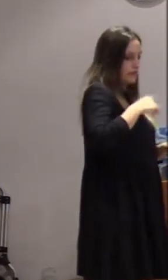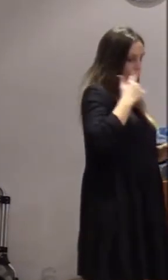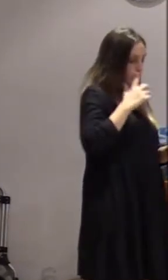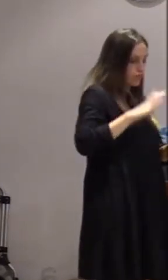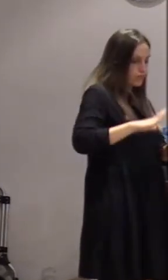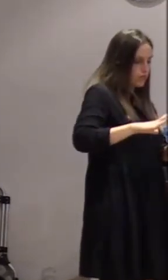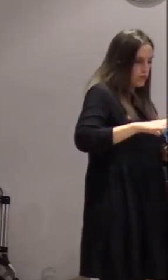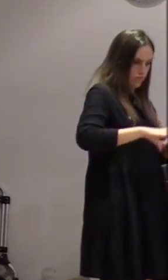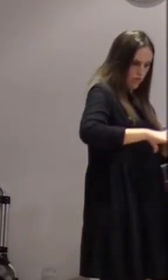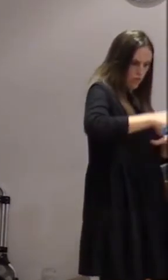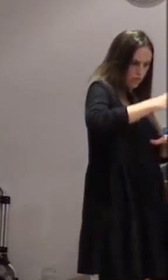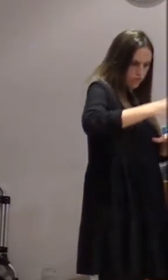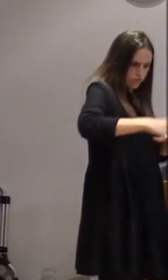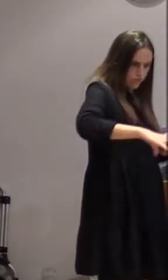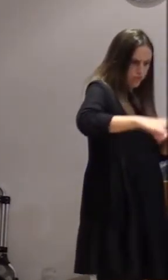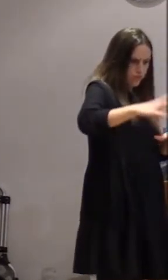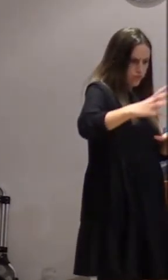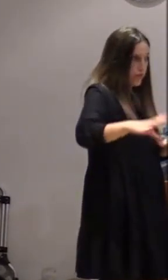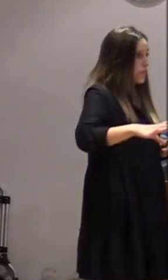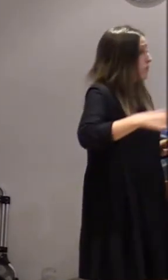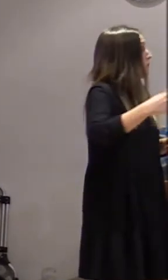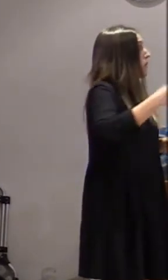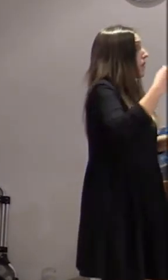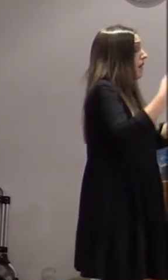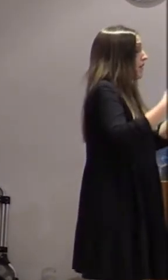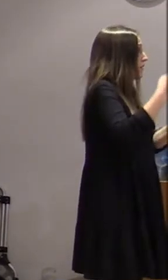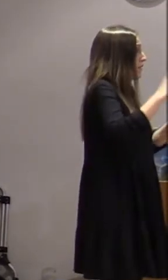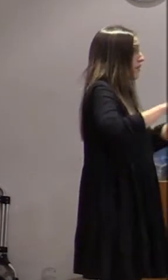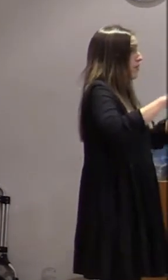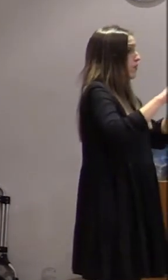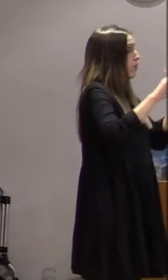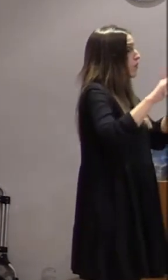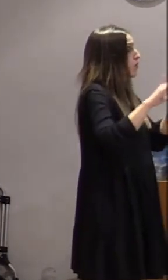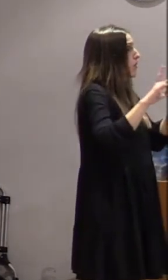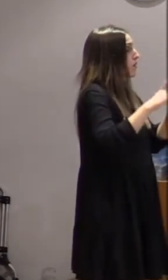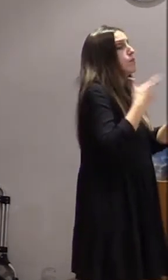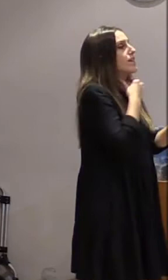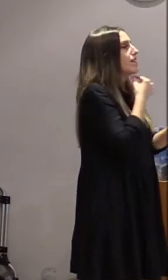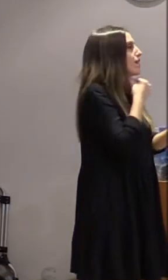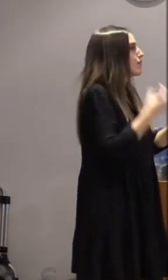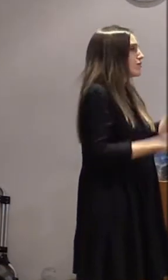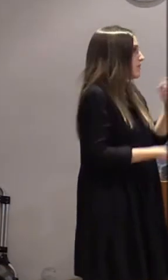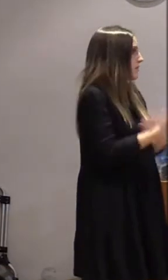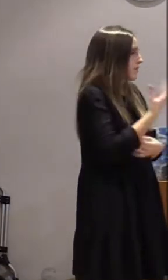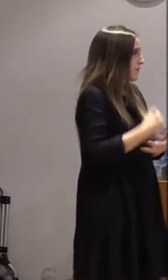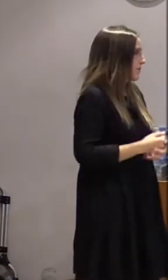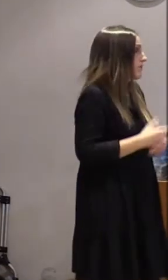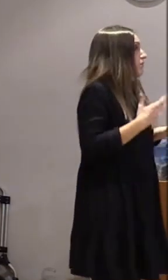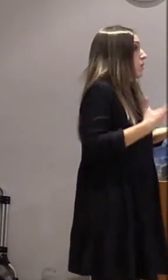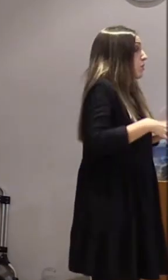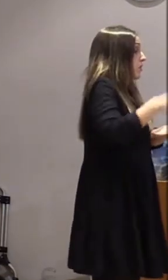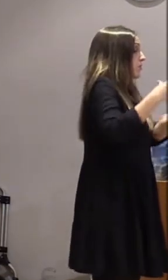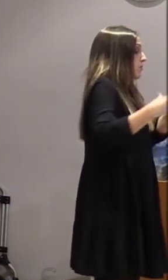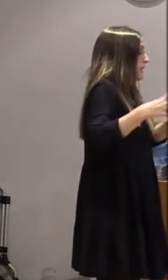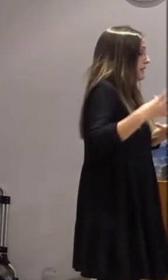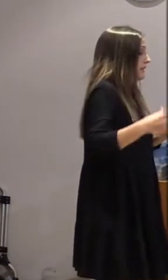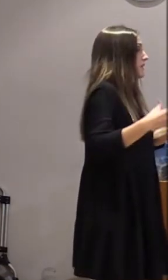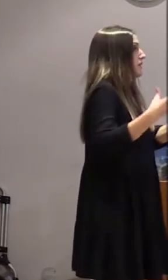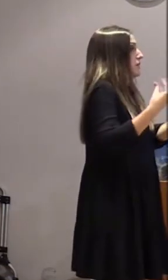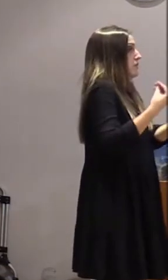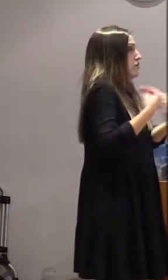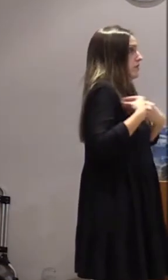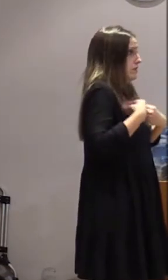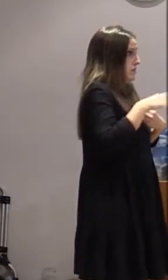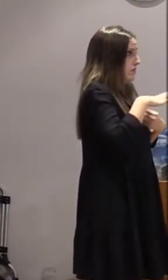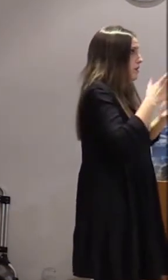ver esa mole maciza y, bueno, en alguno de sus cuadros, pues le gustaba poner las montañas, aunque no eran montañas de su Holanda natal.